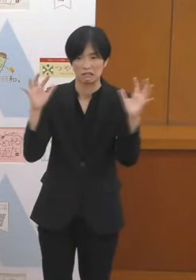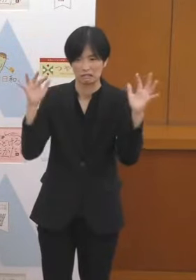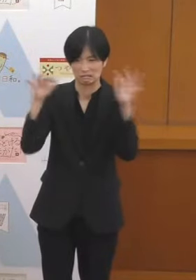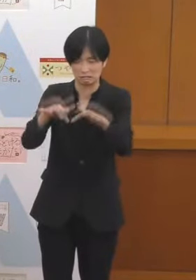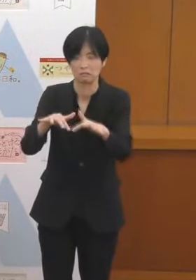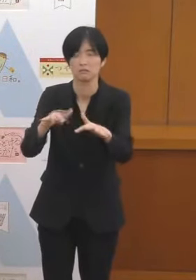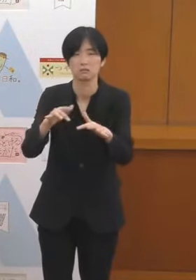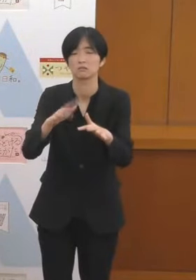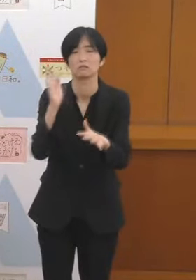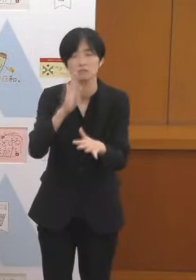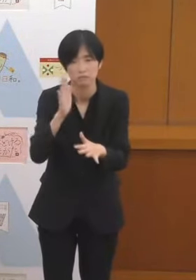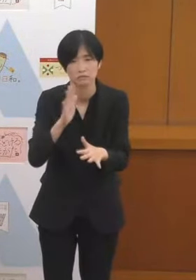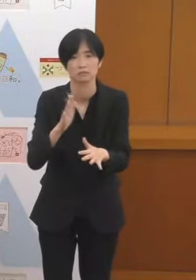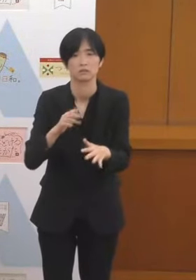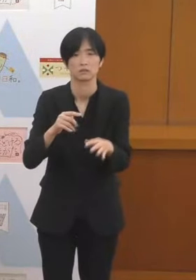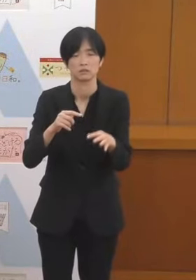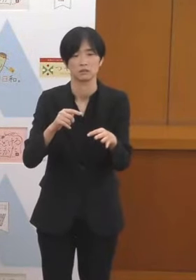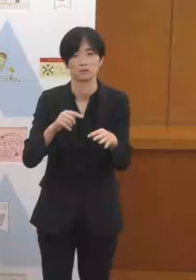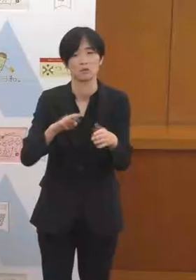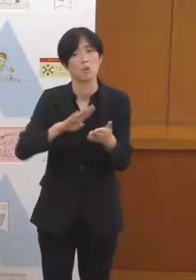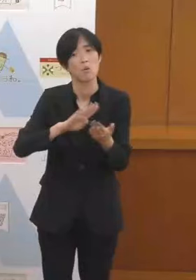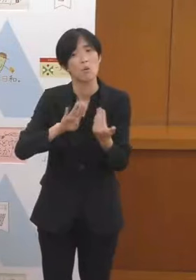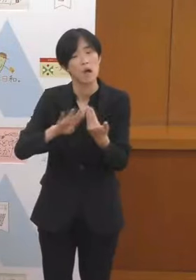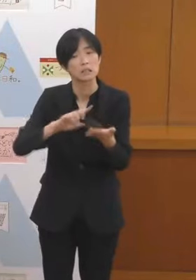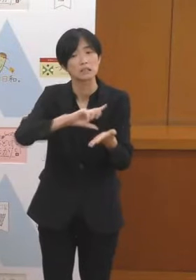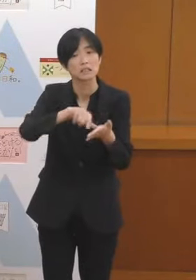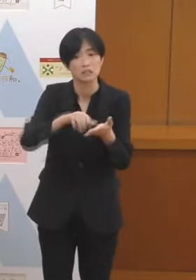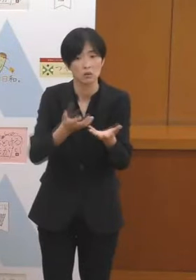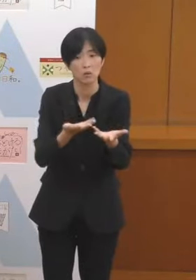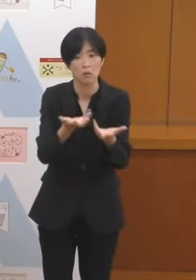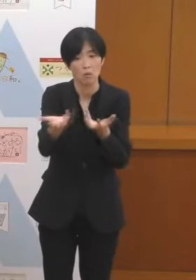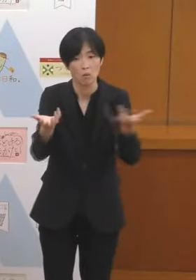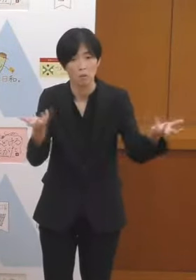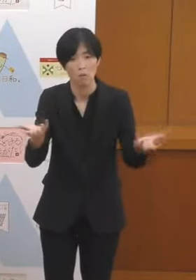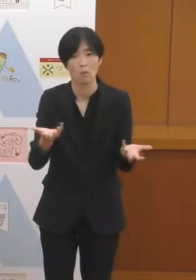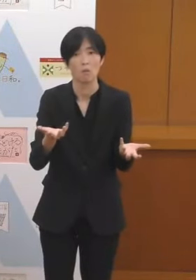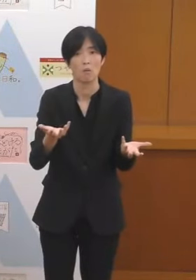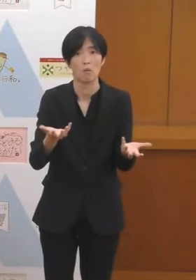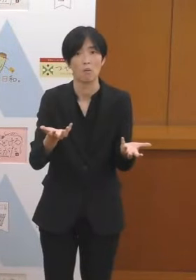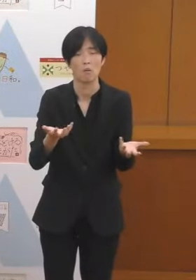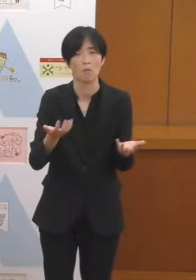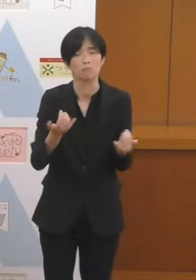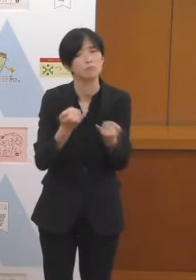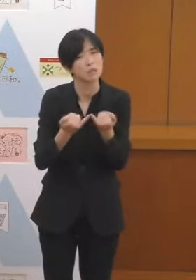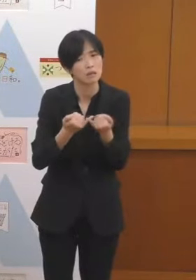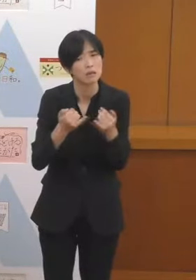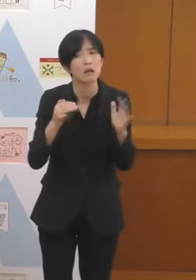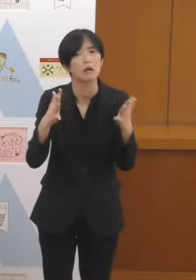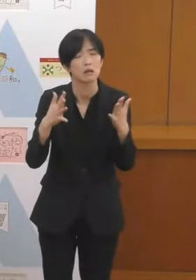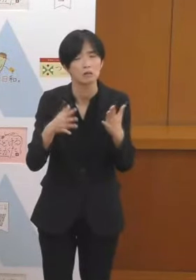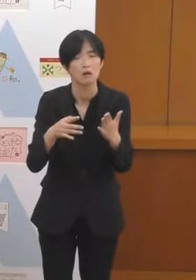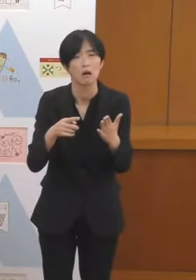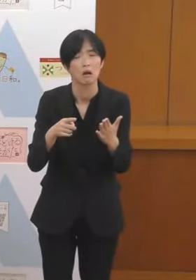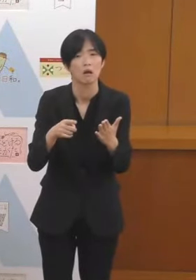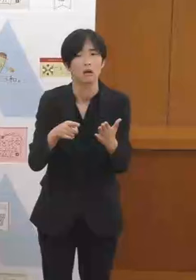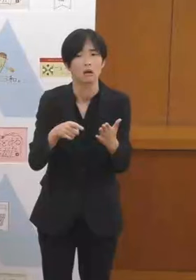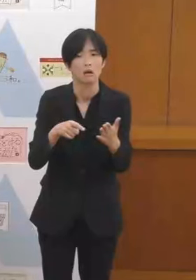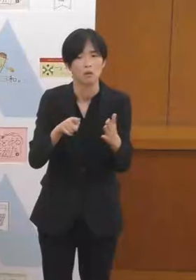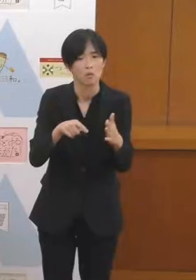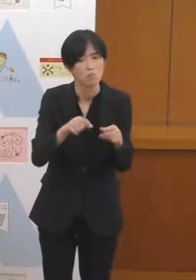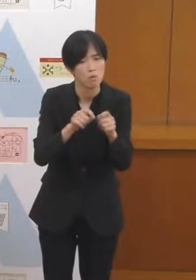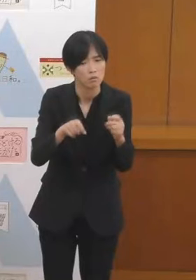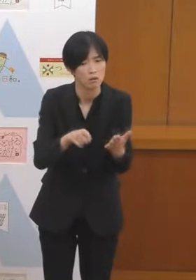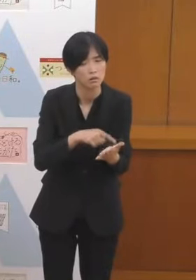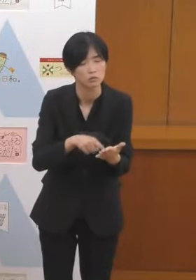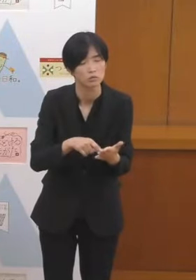しっかりえ取り組んでいかないとなかなかこう解決に持っていくのは